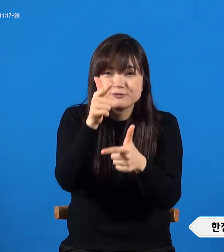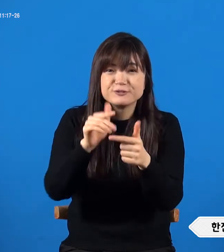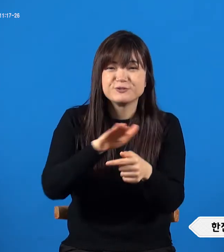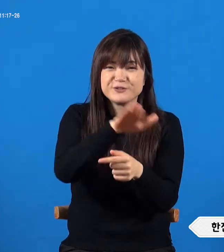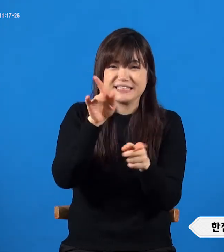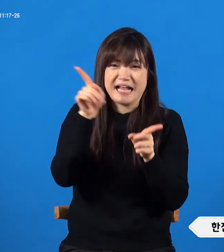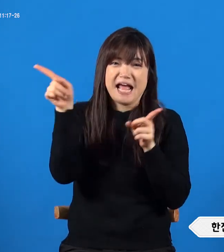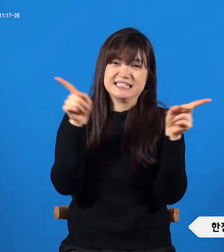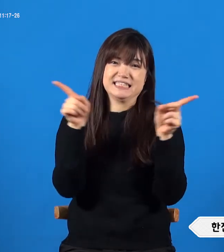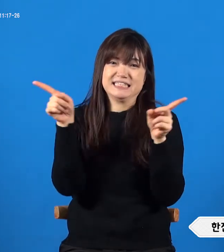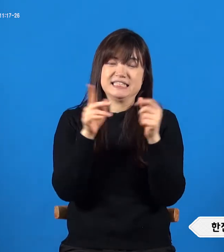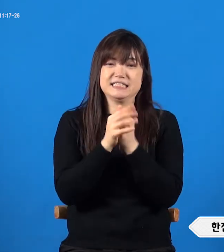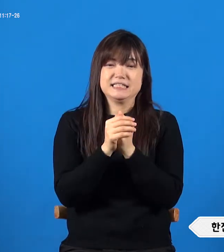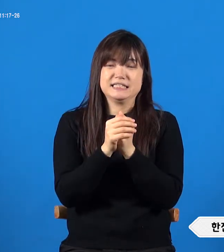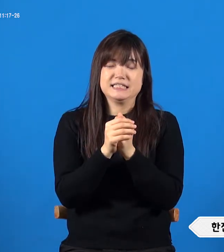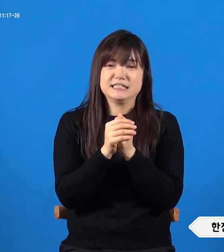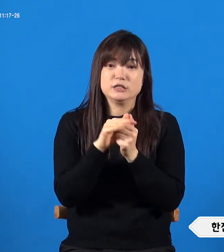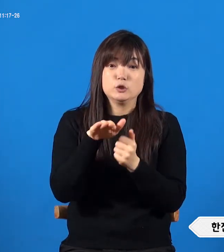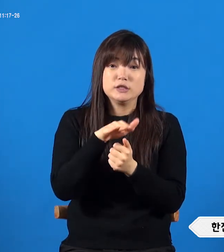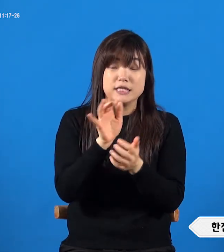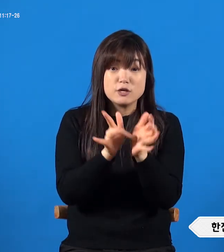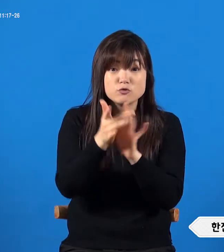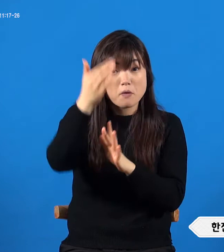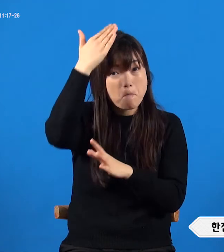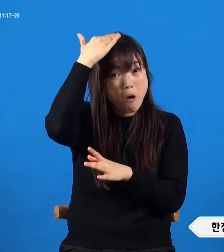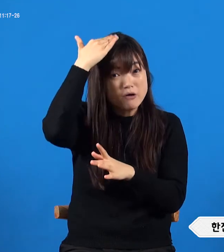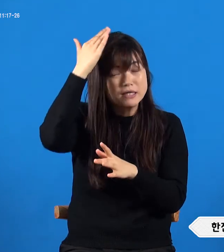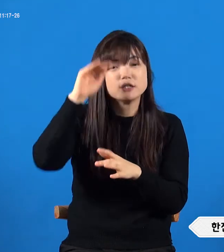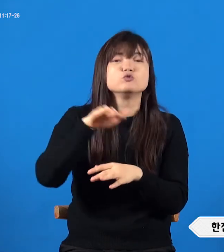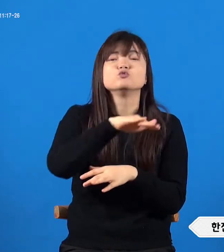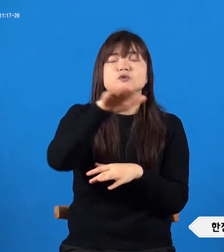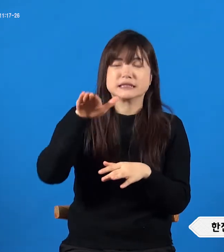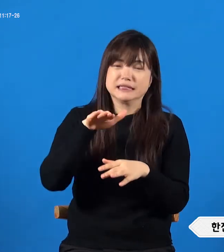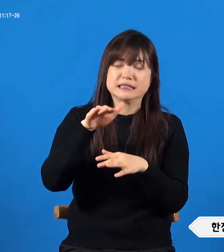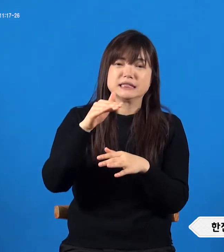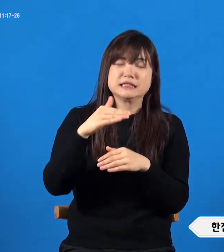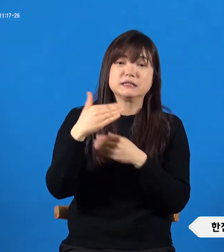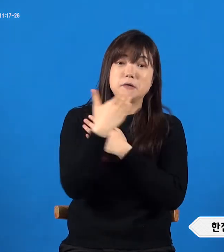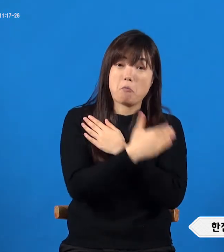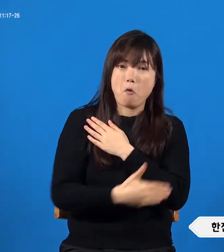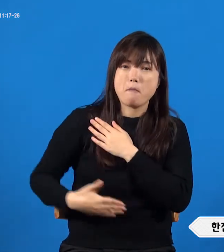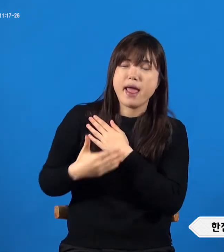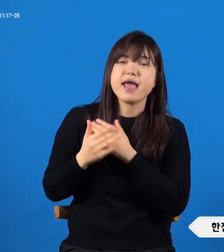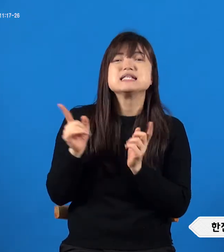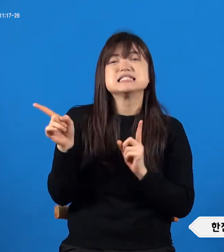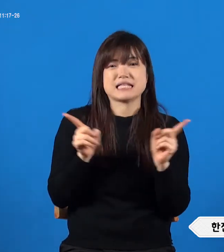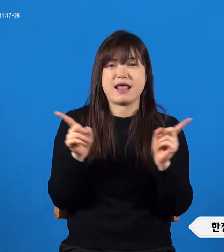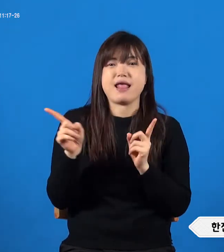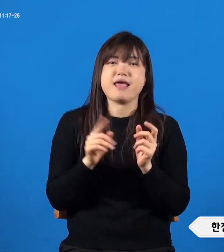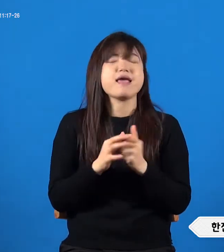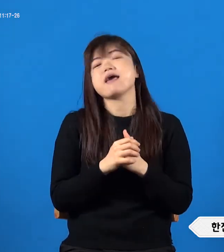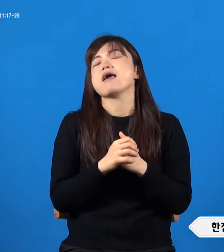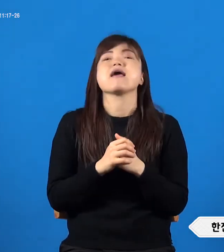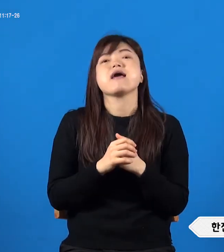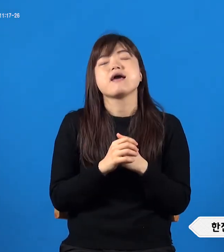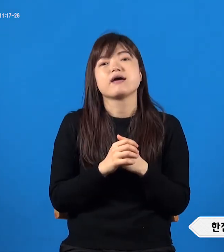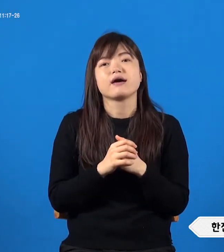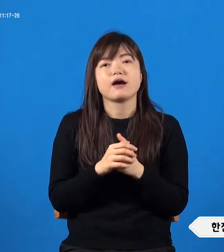가지라, 에베소서에서는 예수님은 머리시요 우리는 그 몸의 지체라, 그렇게 표현을